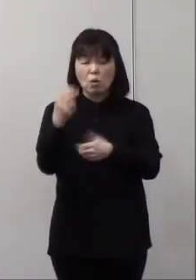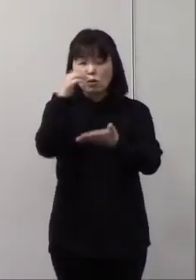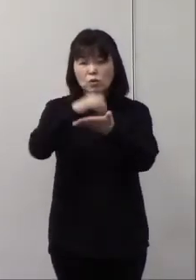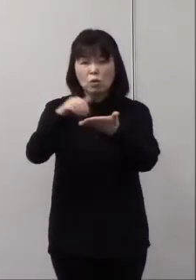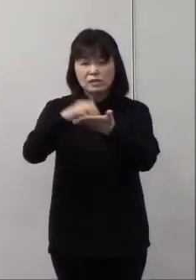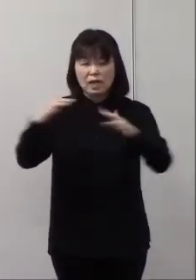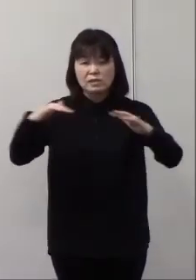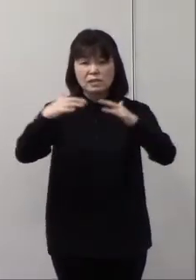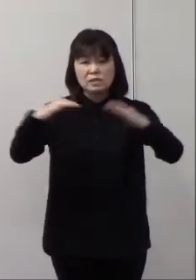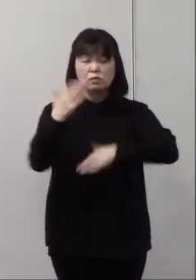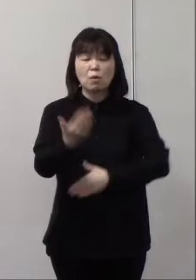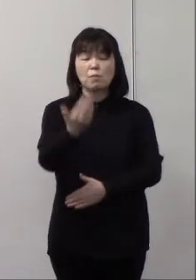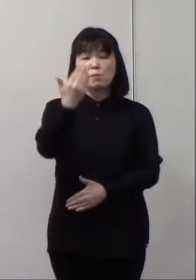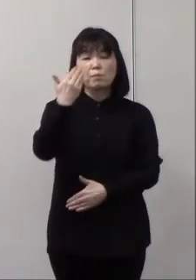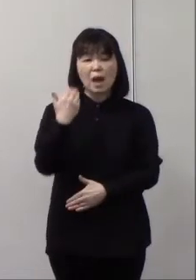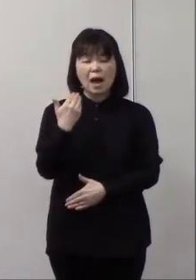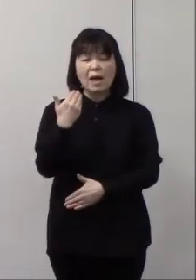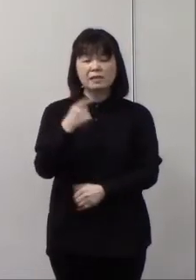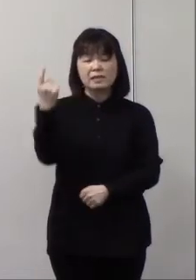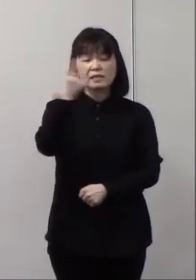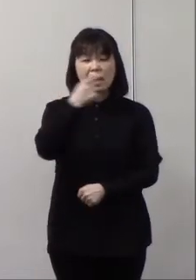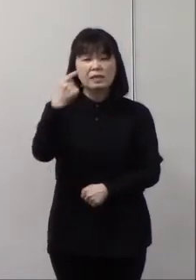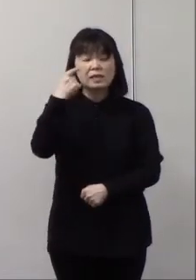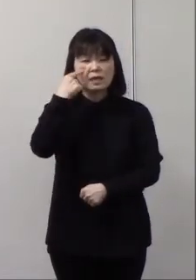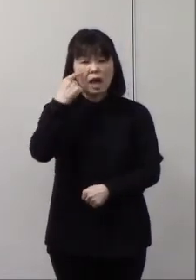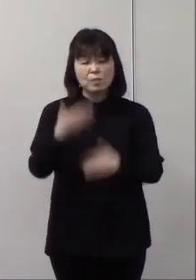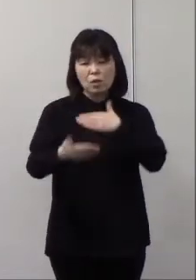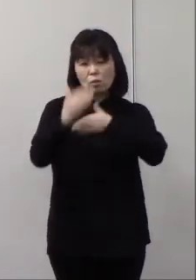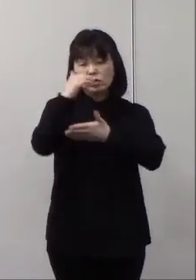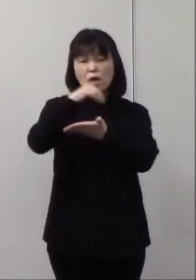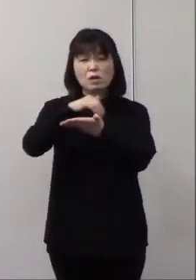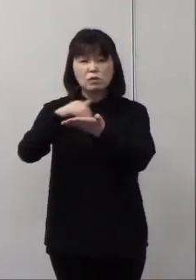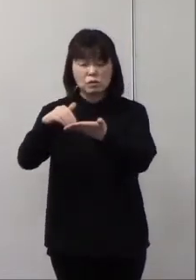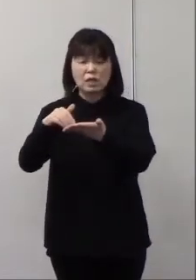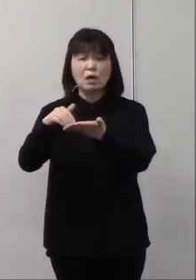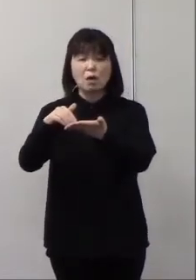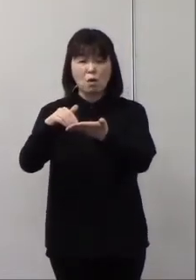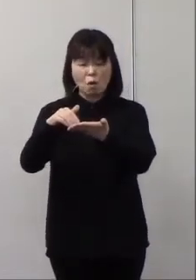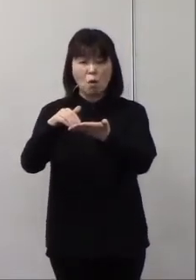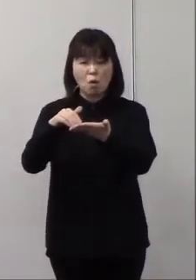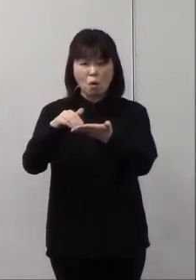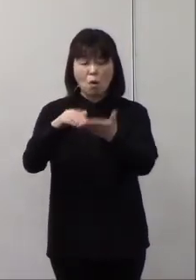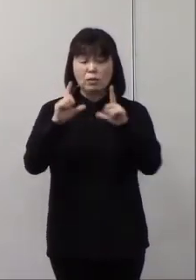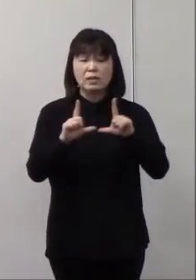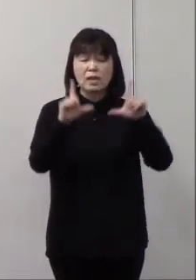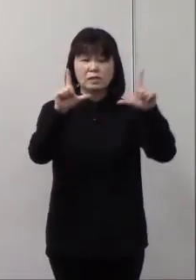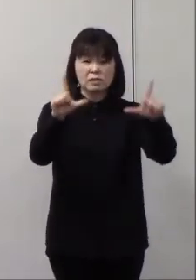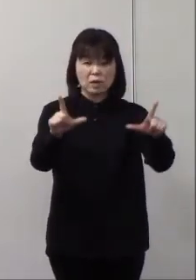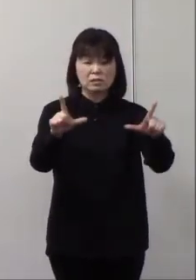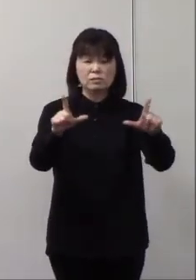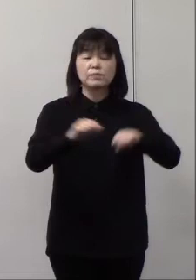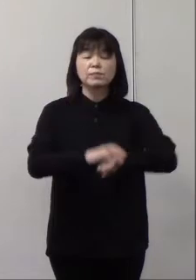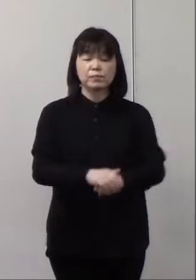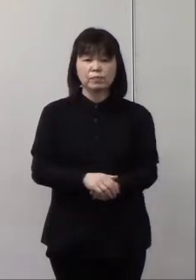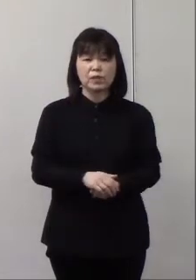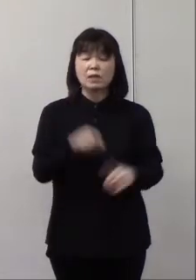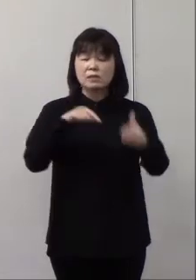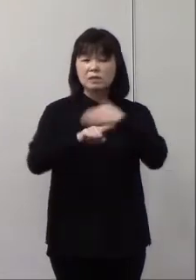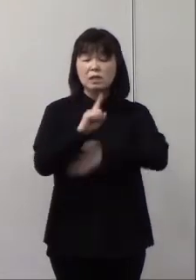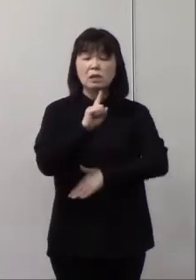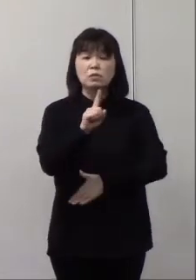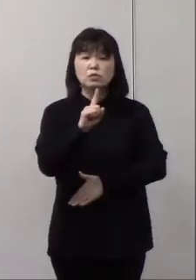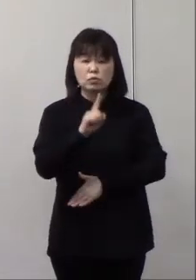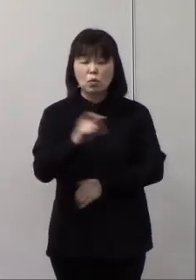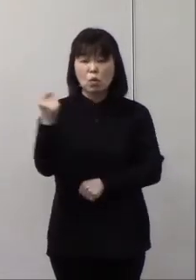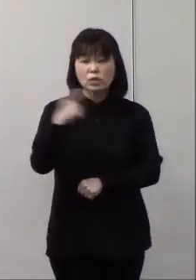にですね、第1回目の補正予算ということで出しておるのは、この緊急事態宣言等